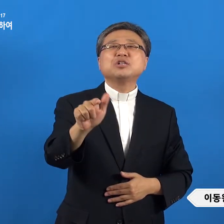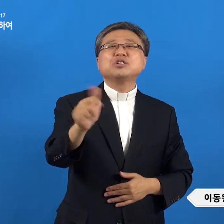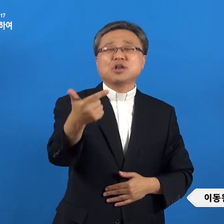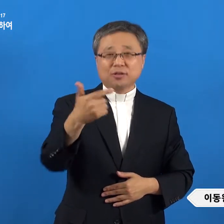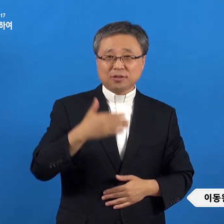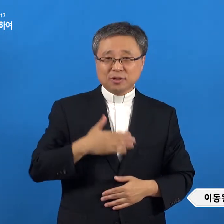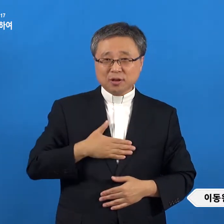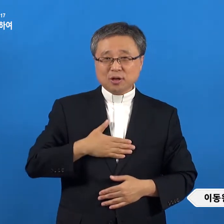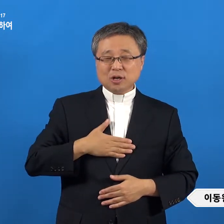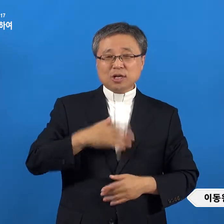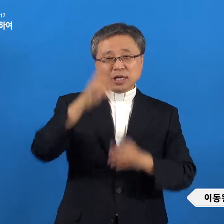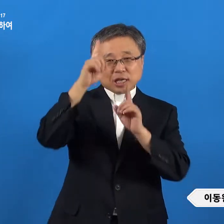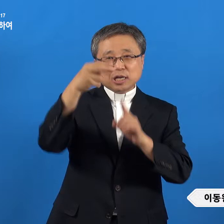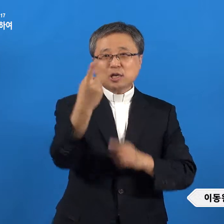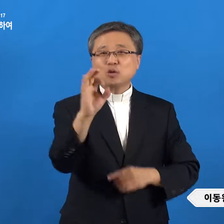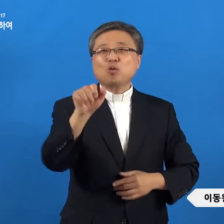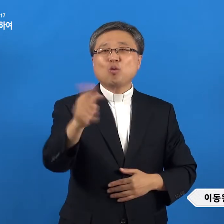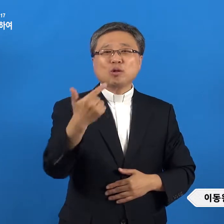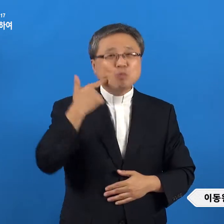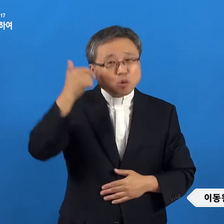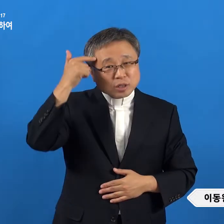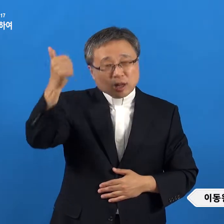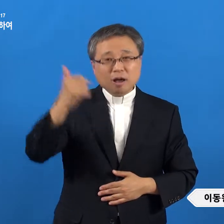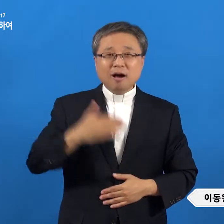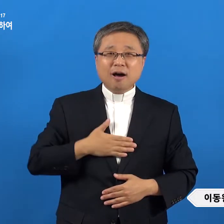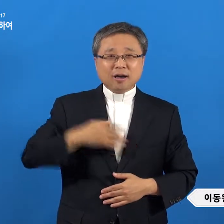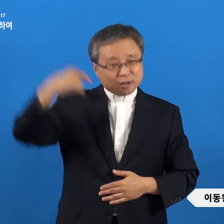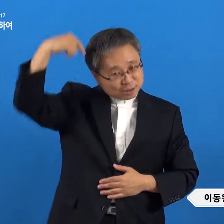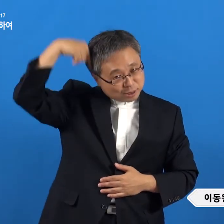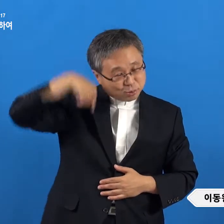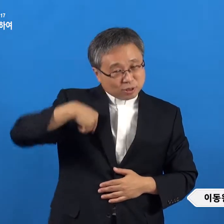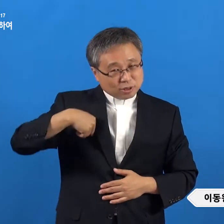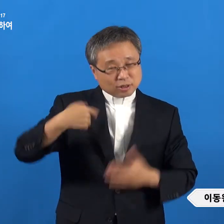나를 코리안 스펄전이라고 소개하더라고요. 기분이 과히 나쁘지 않았습니다.